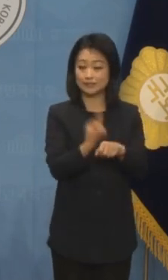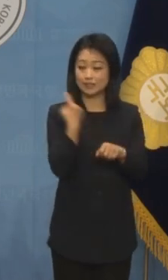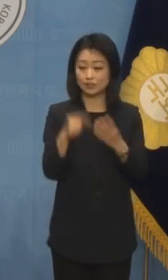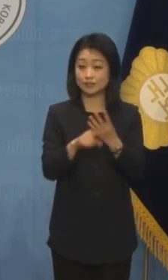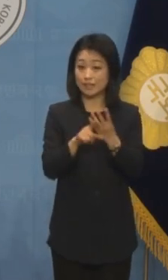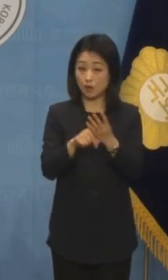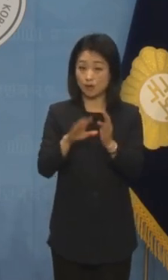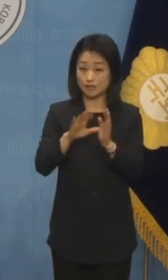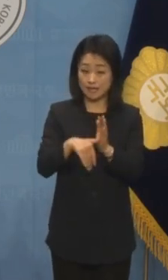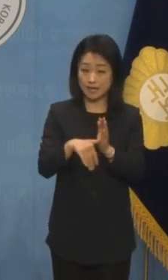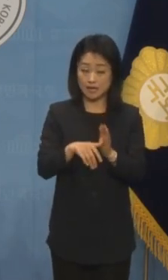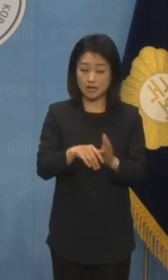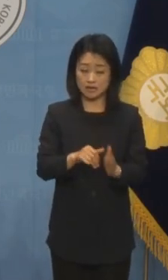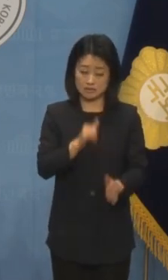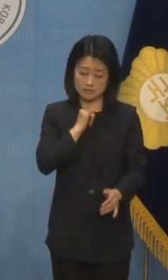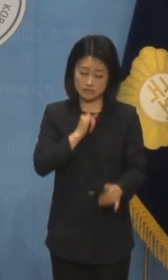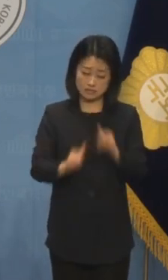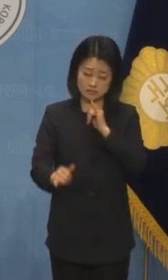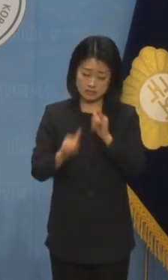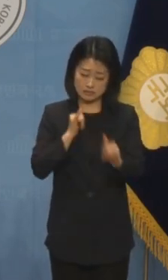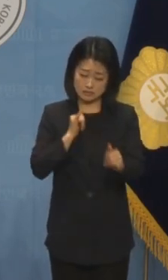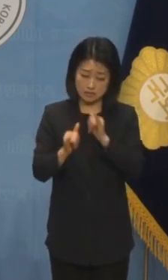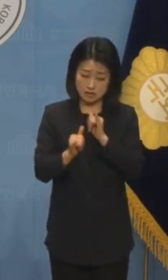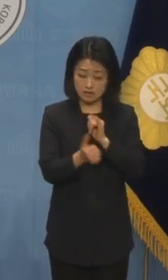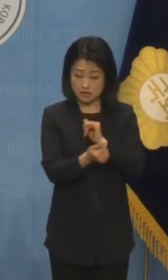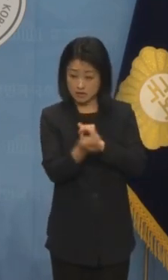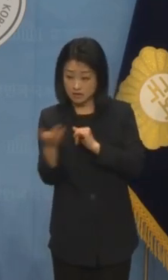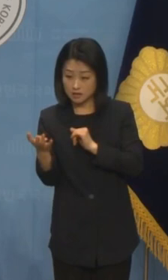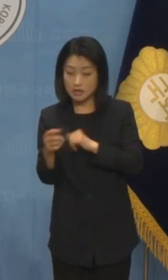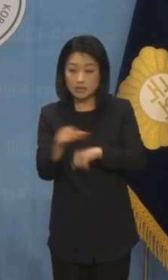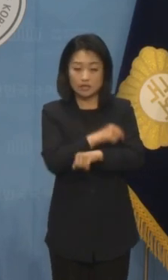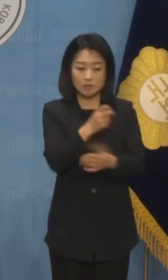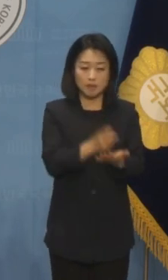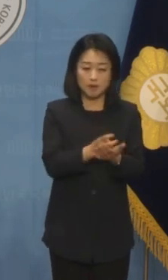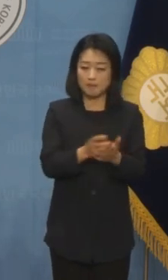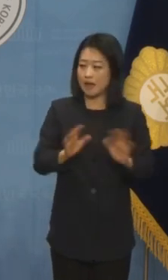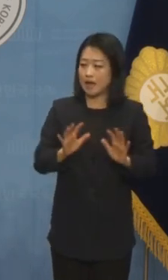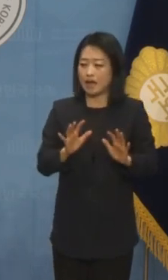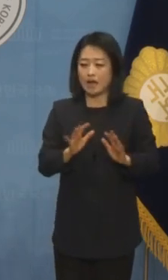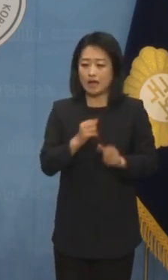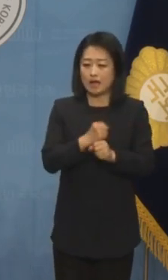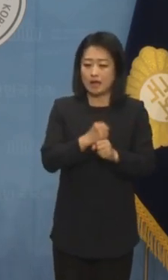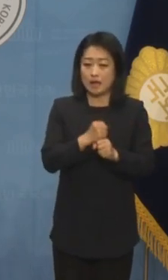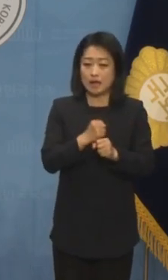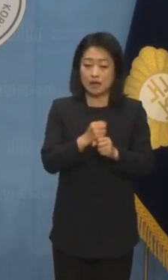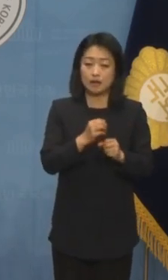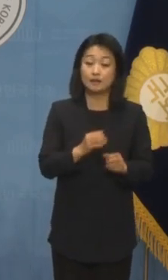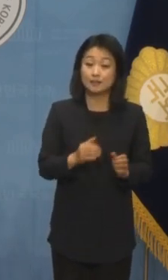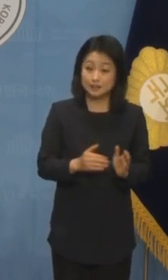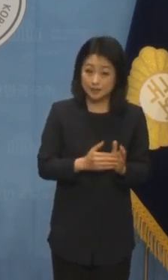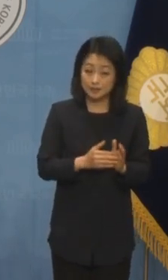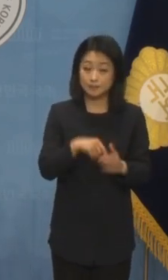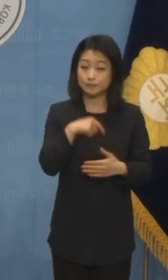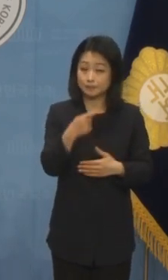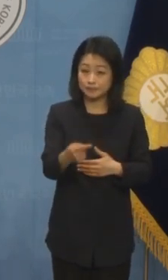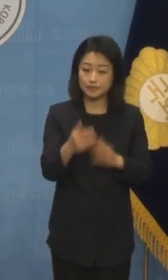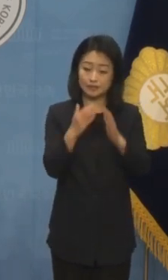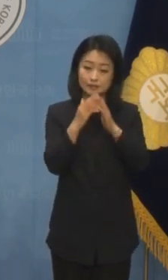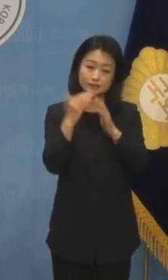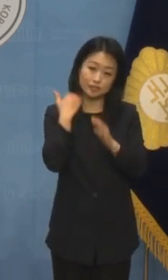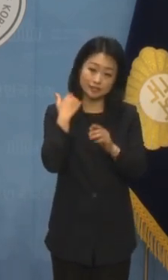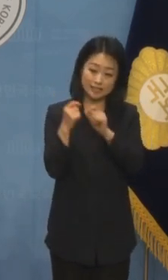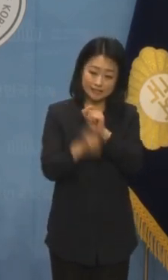피해자들이 연달아 목숨을 끊자 그제서야 특별법 제정을 논의하기 시작했습니다. 특별법 제정 후에 전세 사기